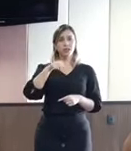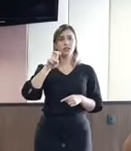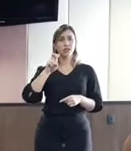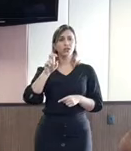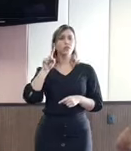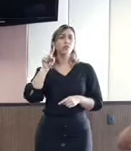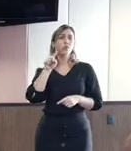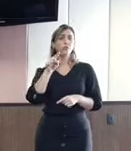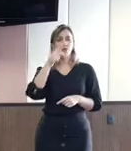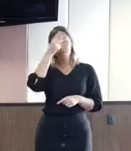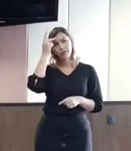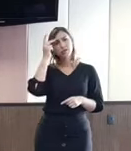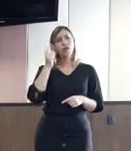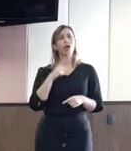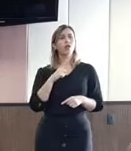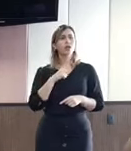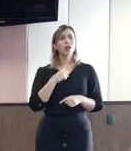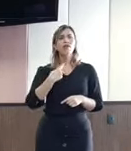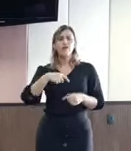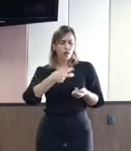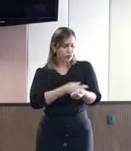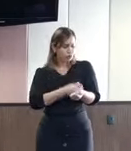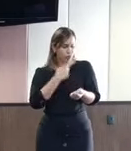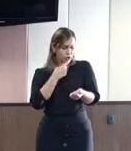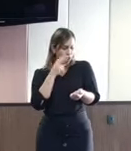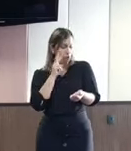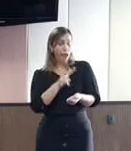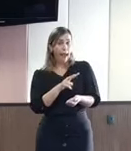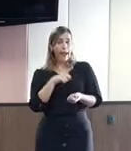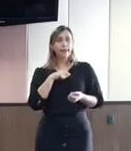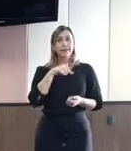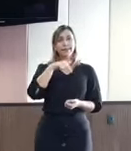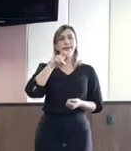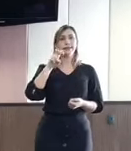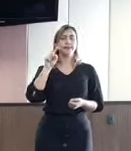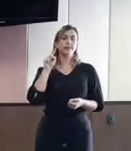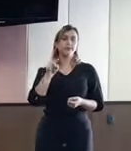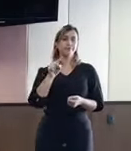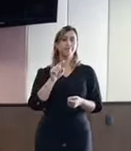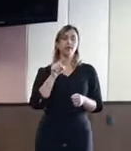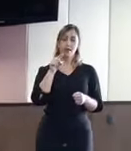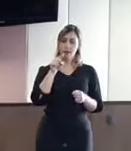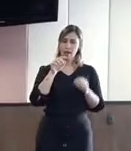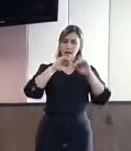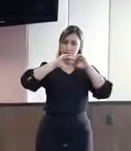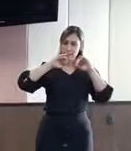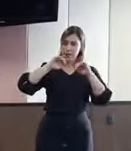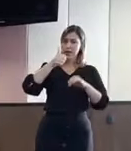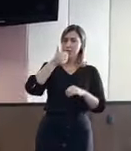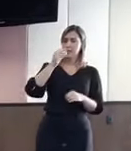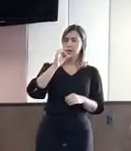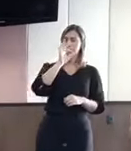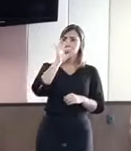no serviço, fizeram o teste e foram positivo. Desse grupo de pacientes, 10%